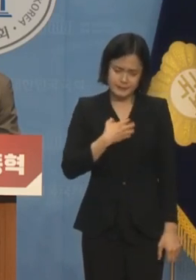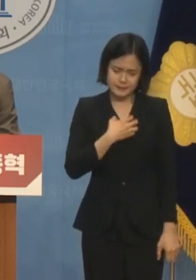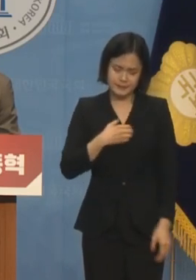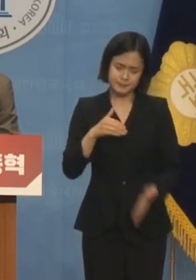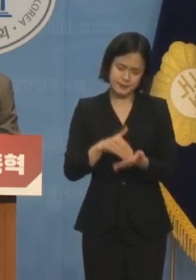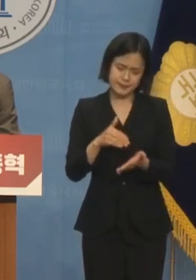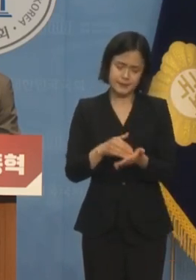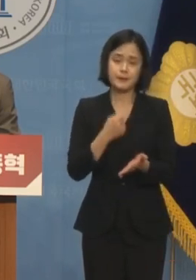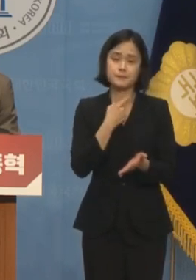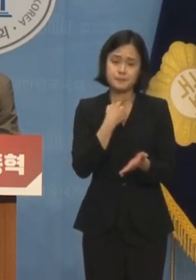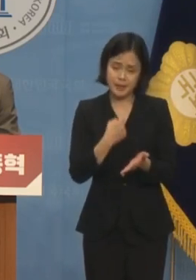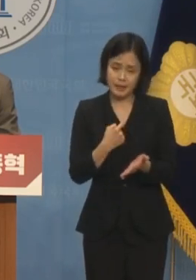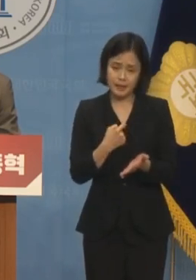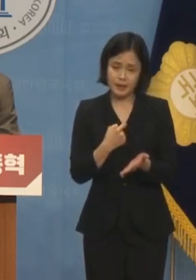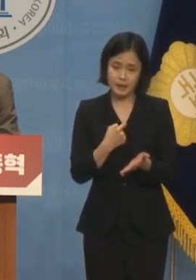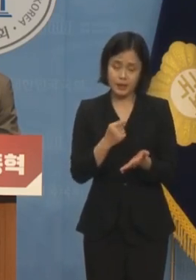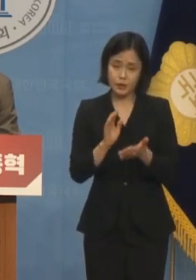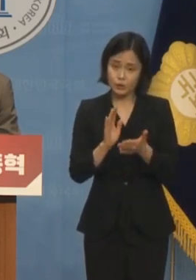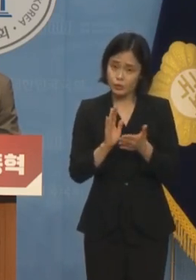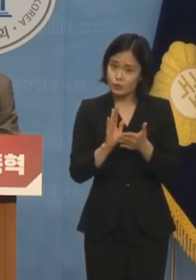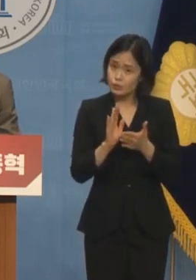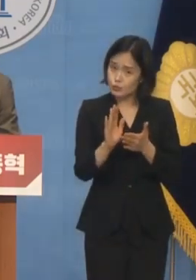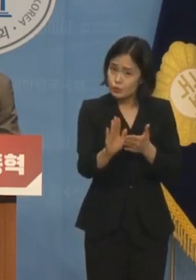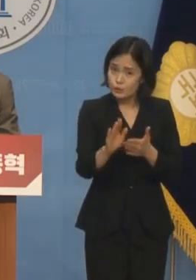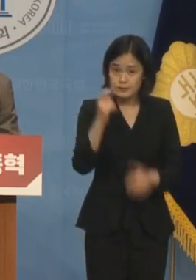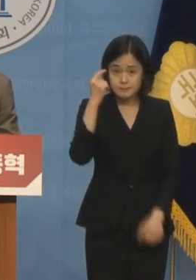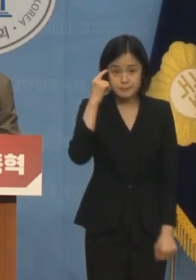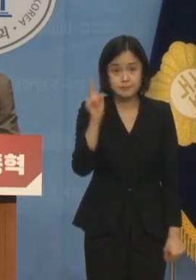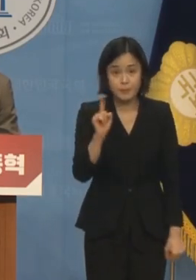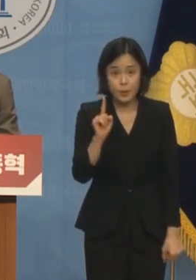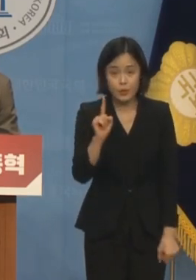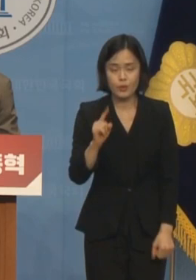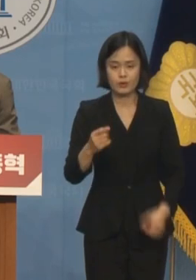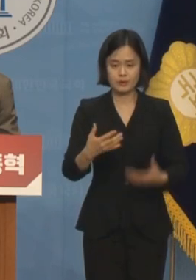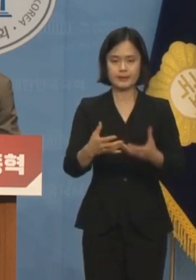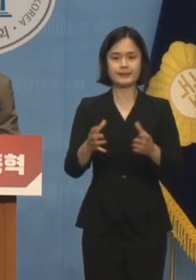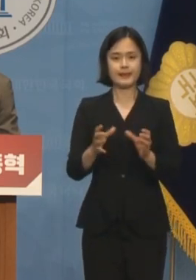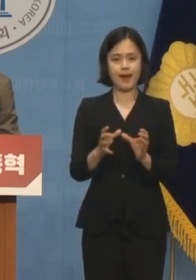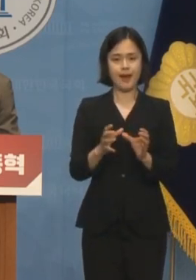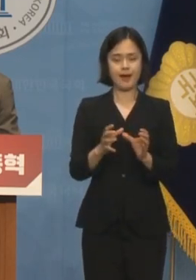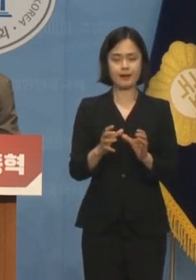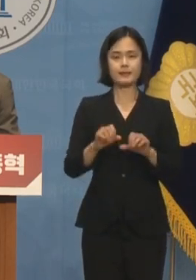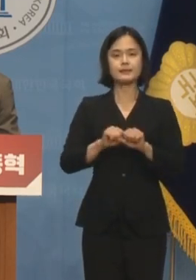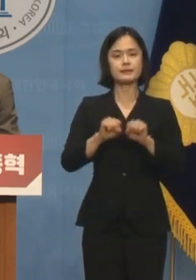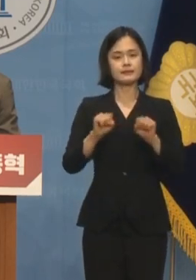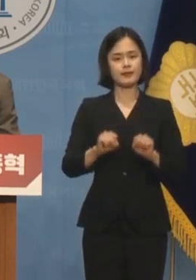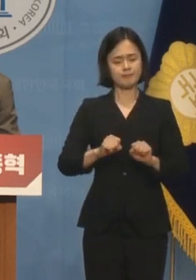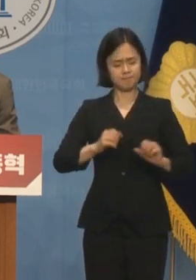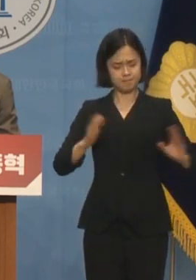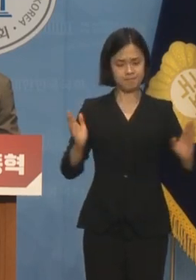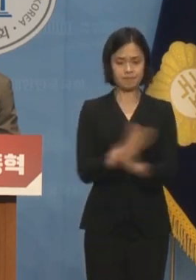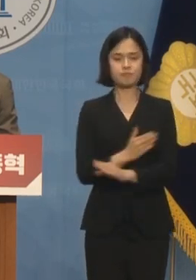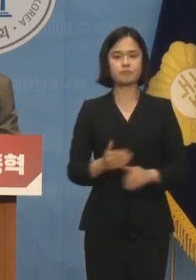결론에 이르게 되었습니다. 바로 당의 시스템을 바꾸어야 한다는